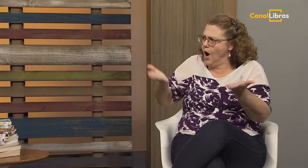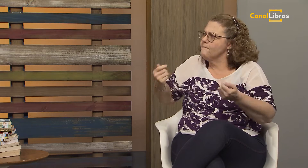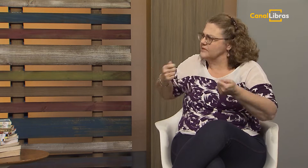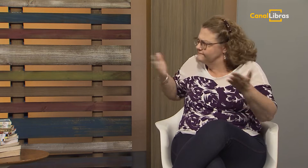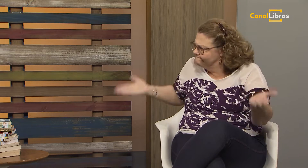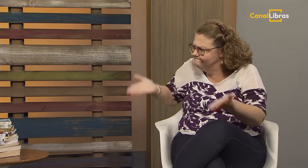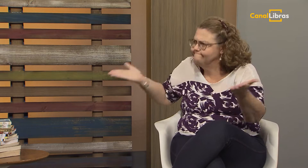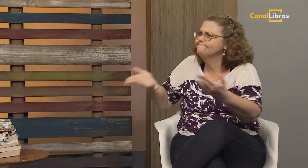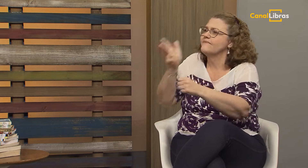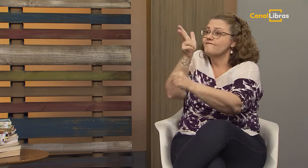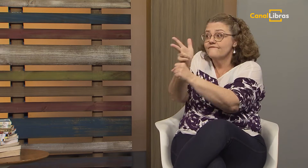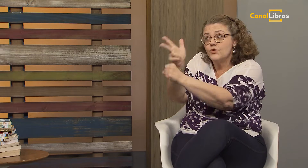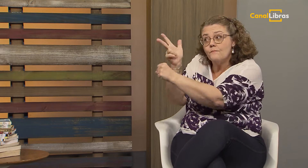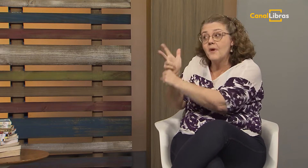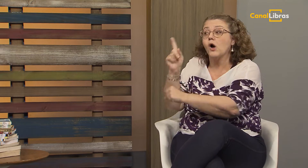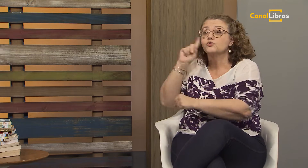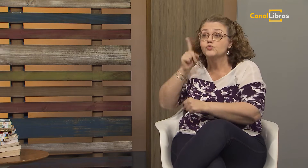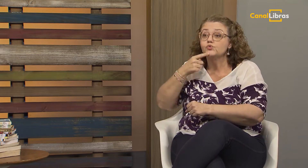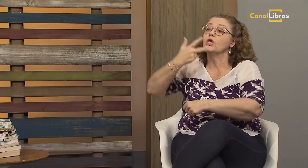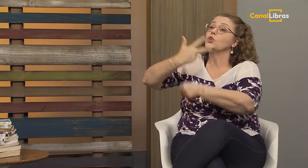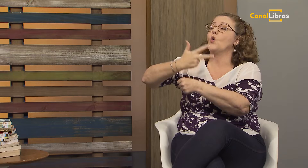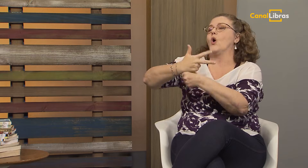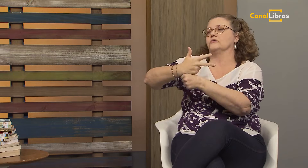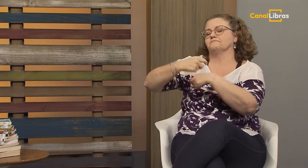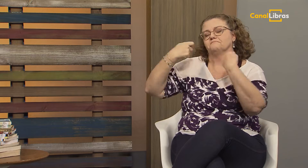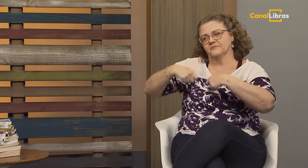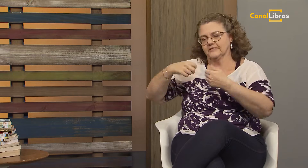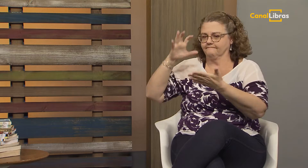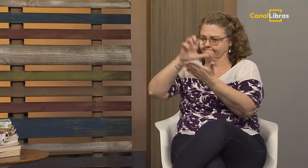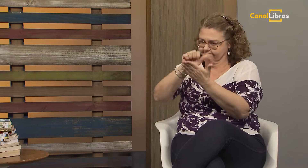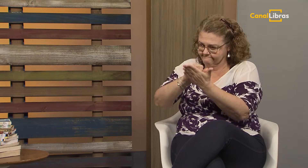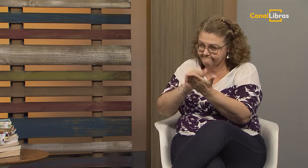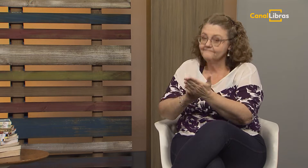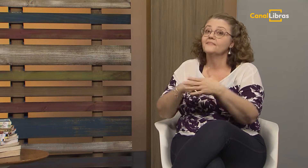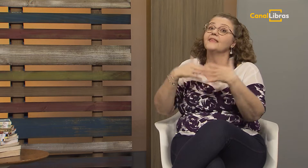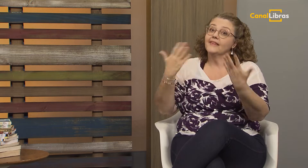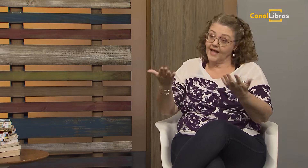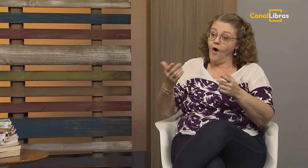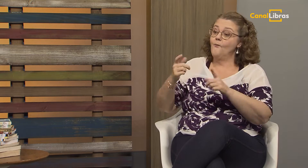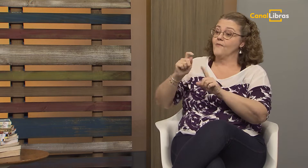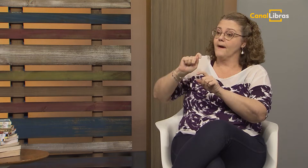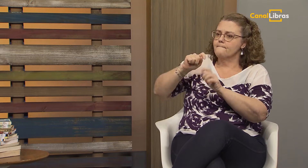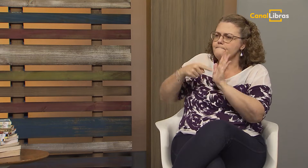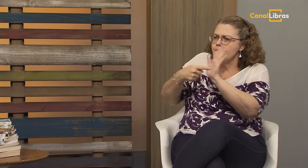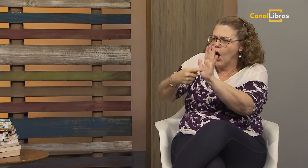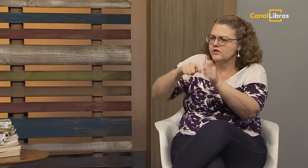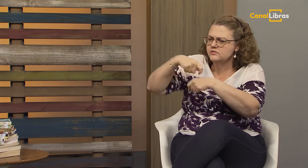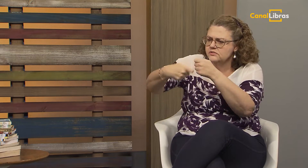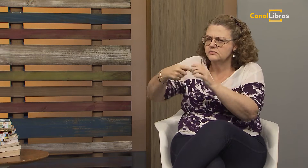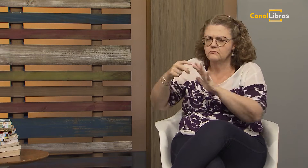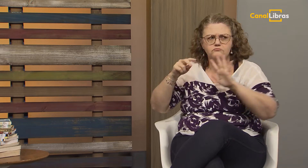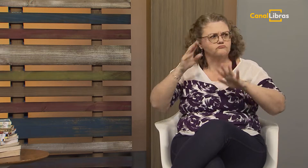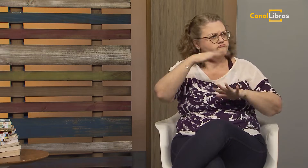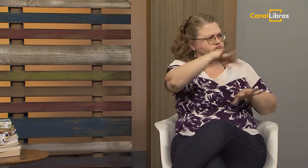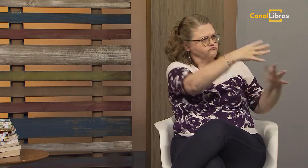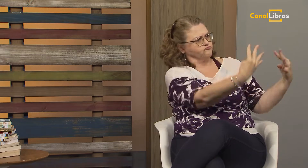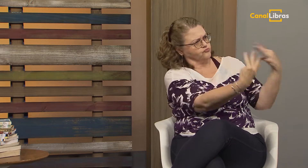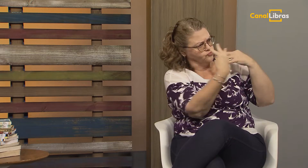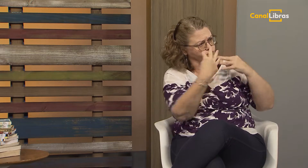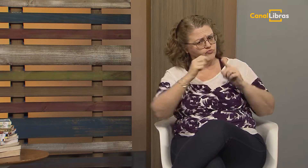que daqui para frente sigamos filmando e registrando os surdos idosos como fonte de pesquisa no âmbito das variações e